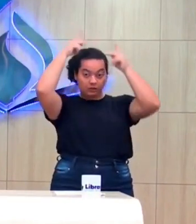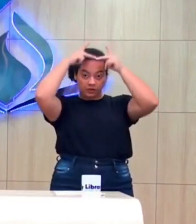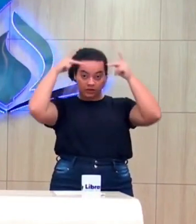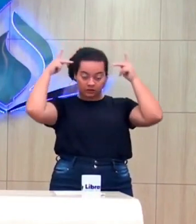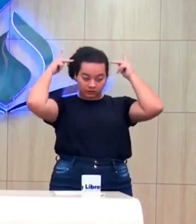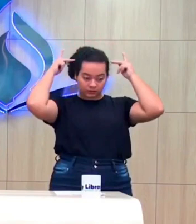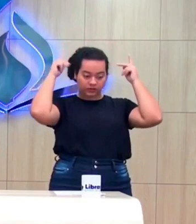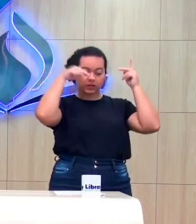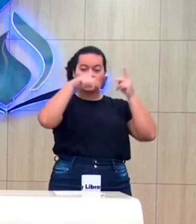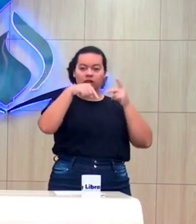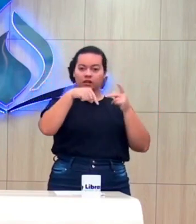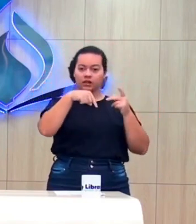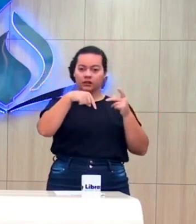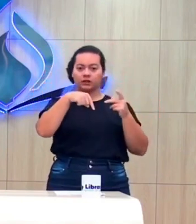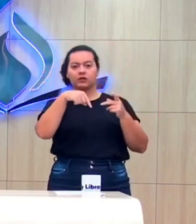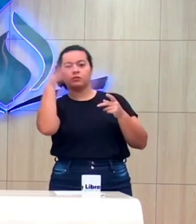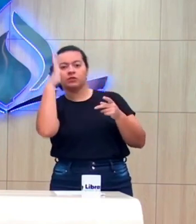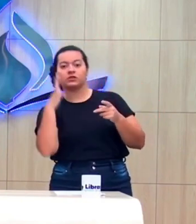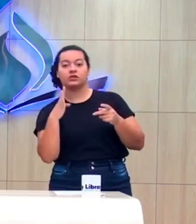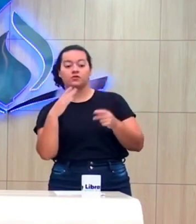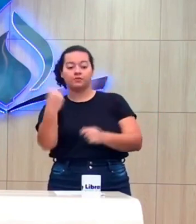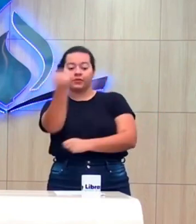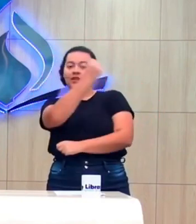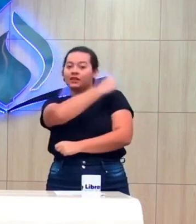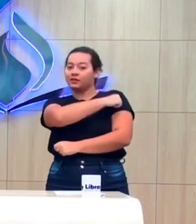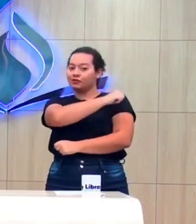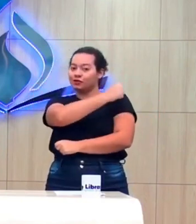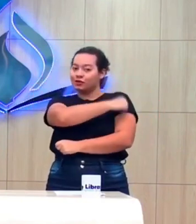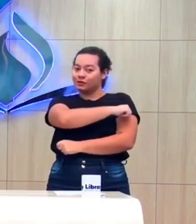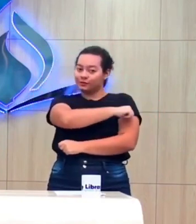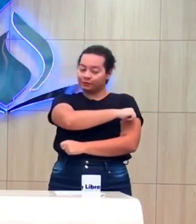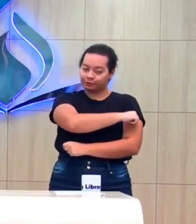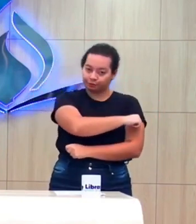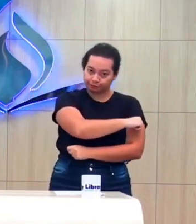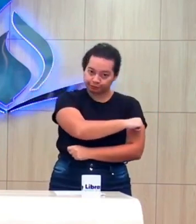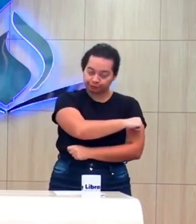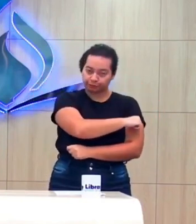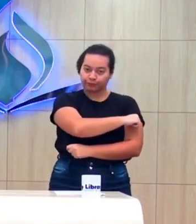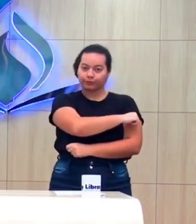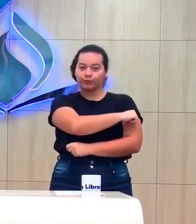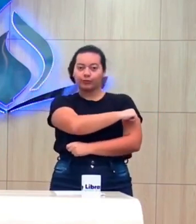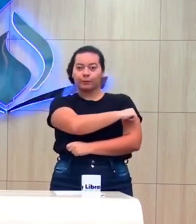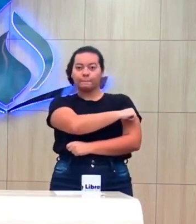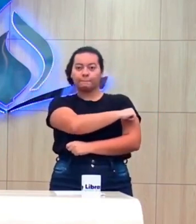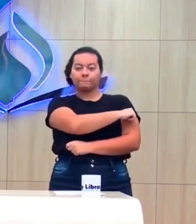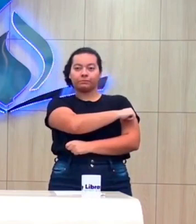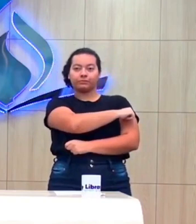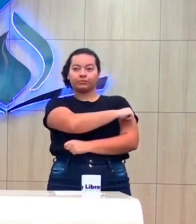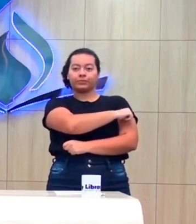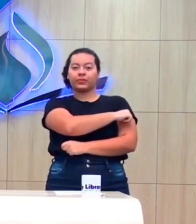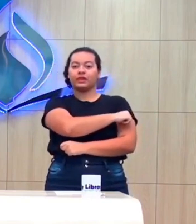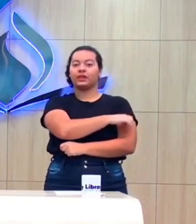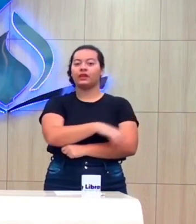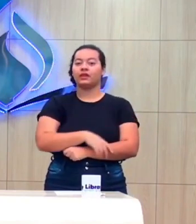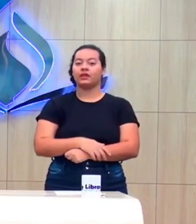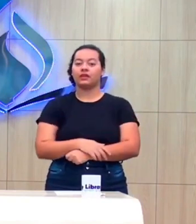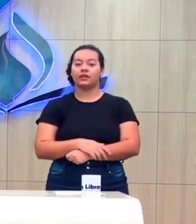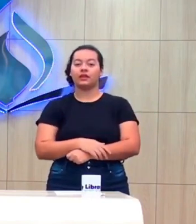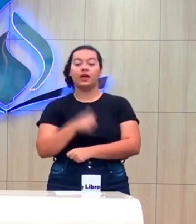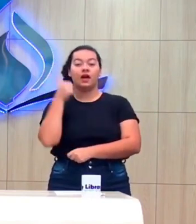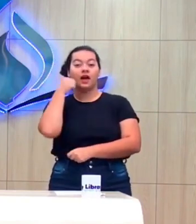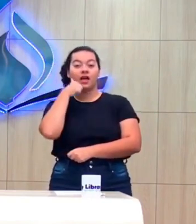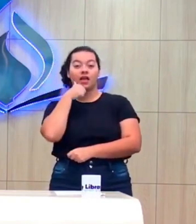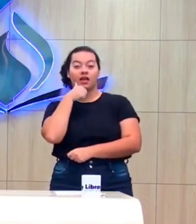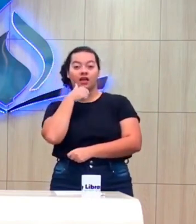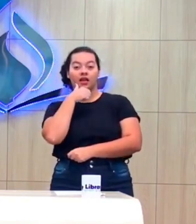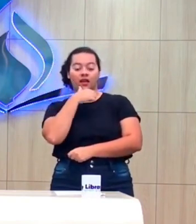no Rio de Janeiro. E a filha do imperador, quem era Dom Pedro